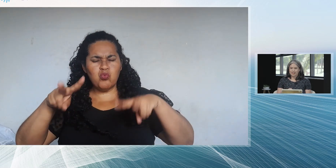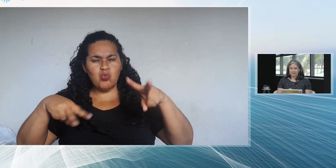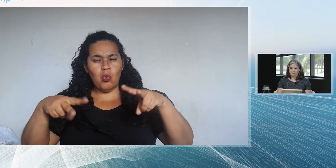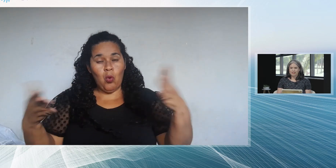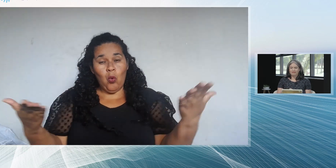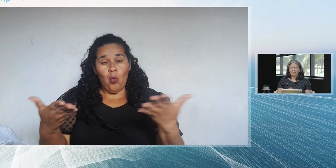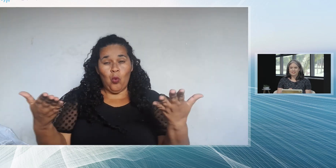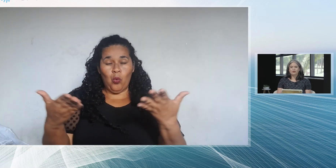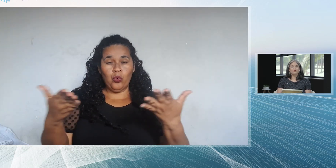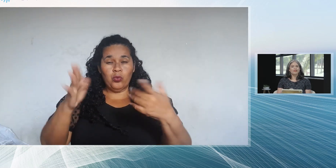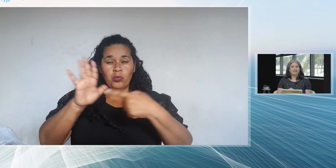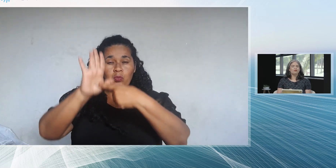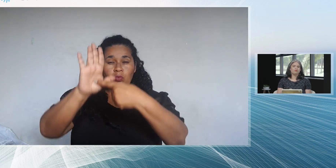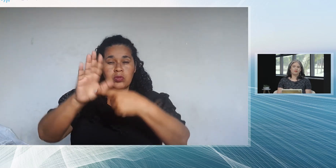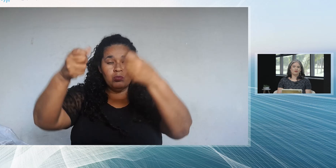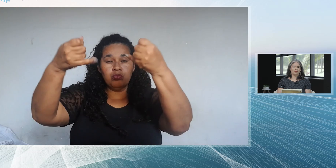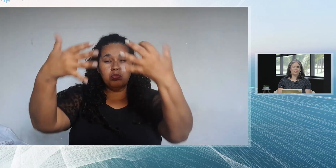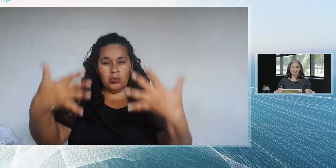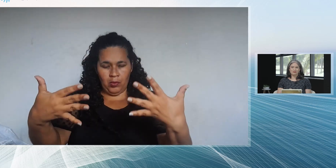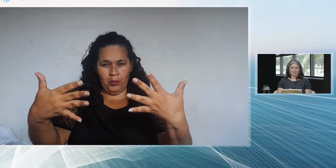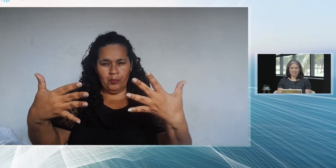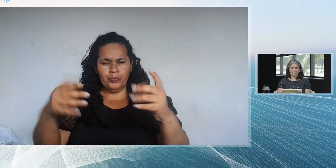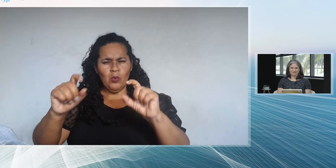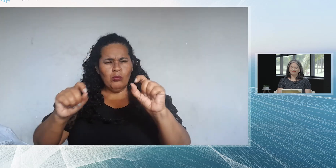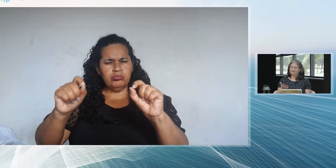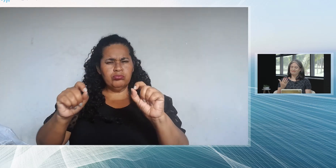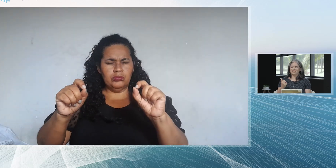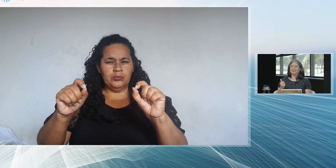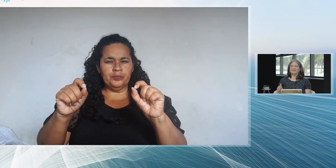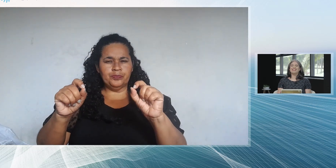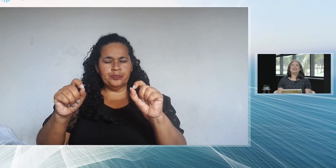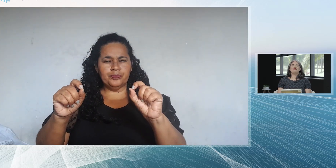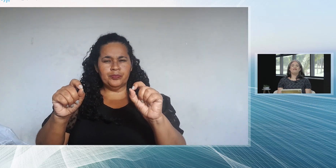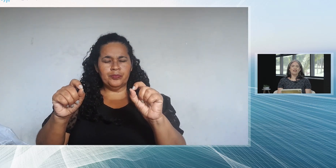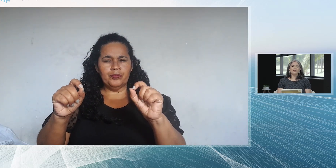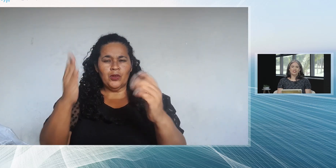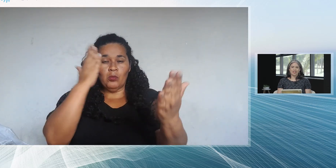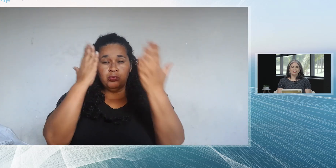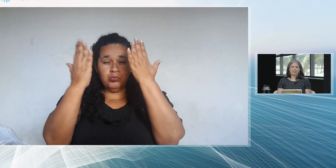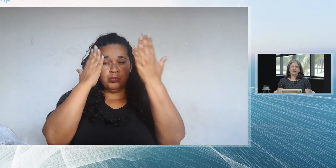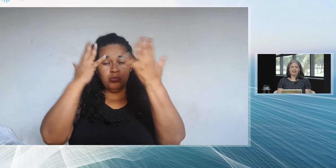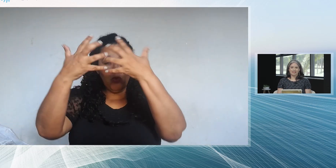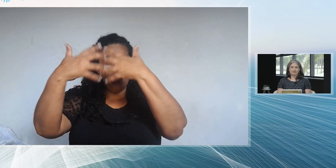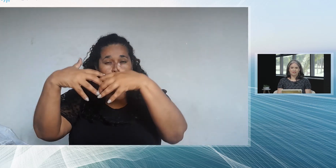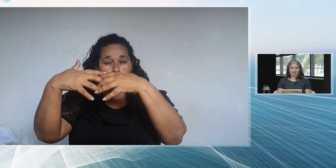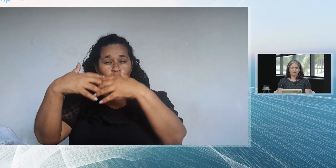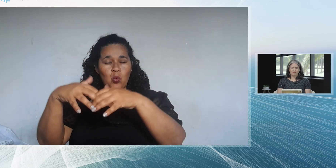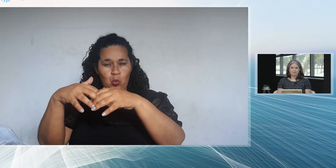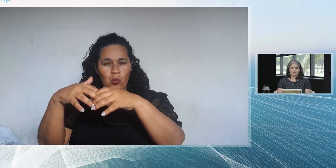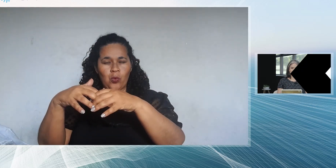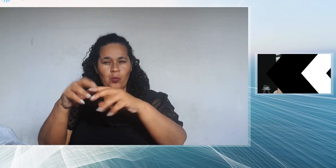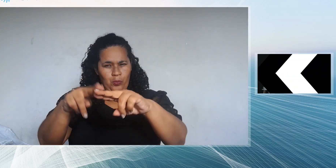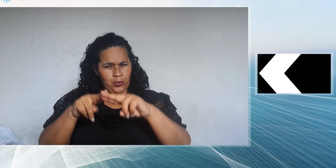os mistérios da avaliação neuropsicológica hoje. Então, vem com a gente até o